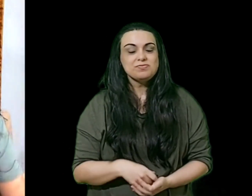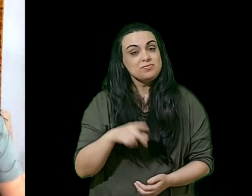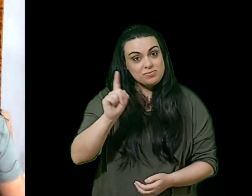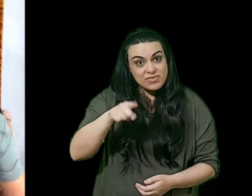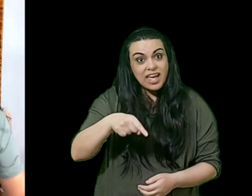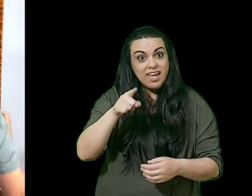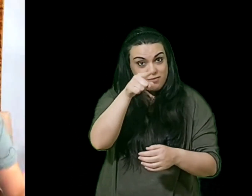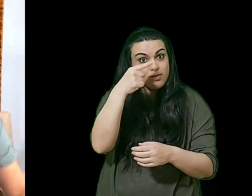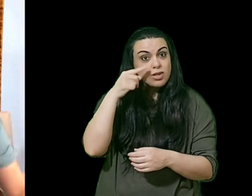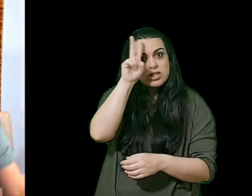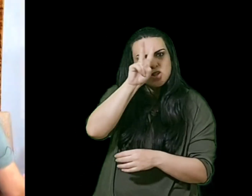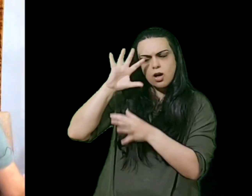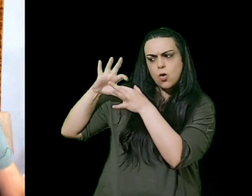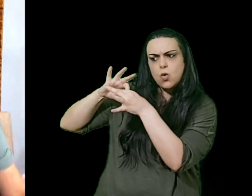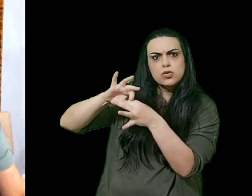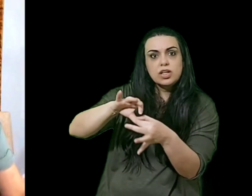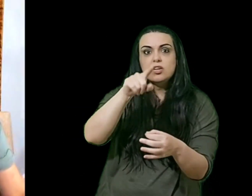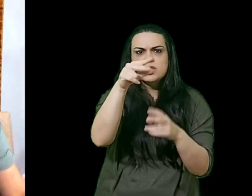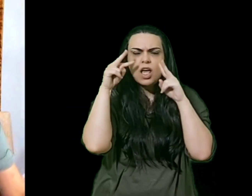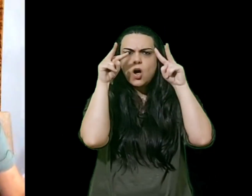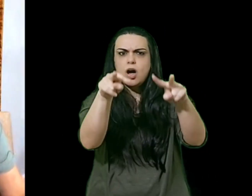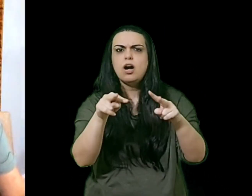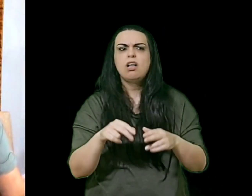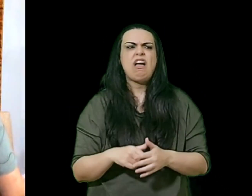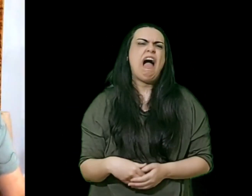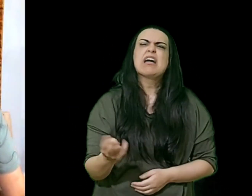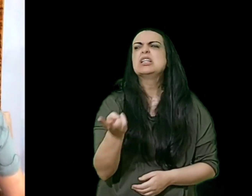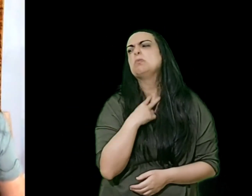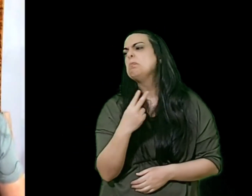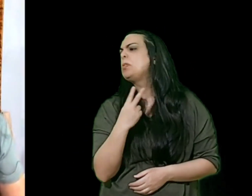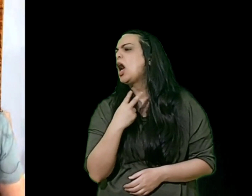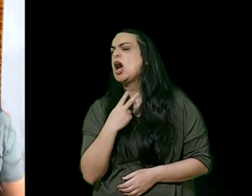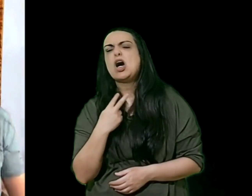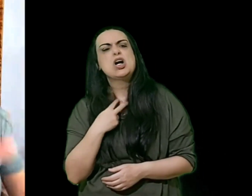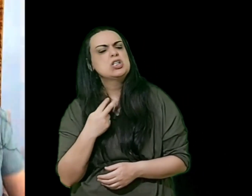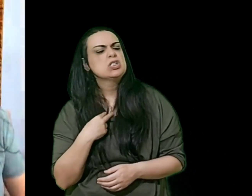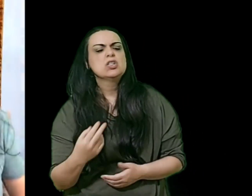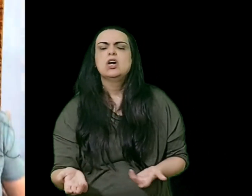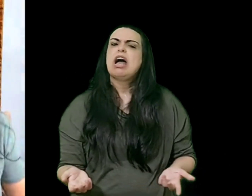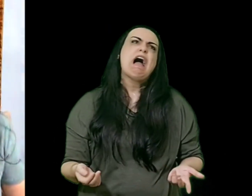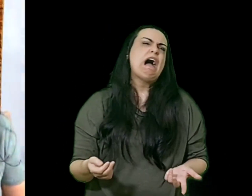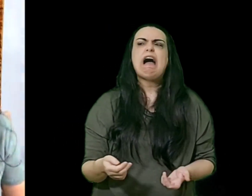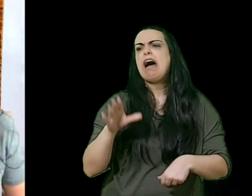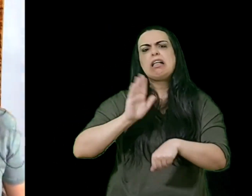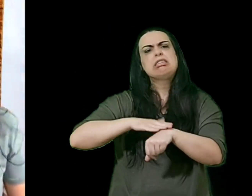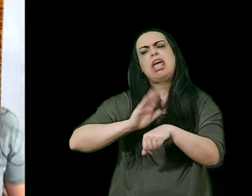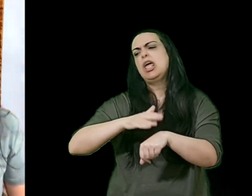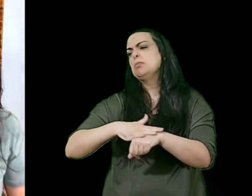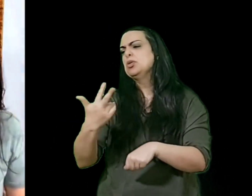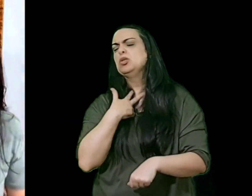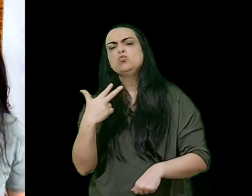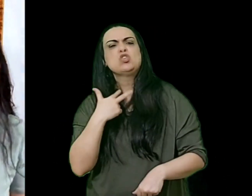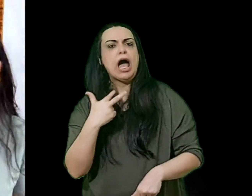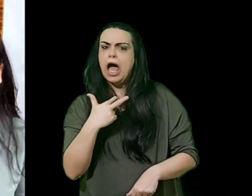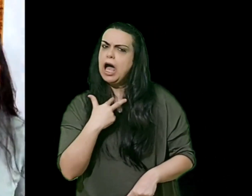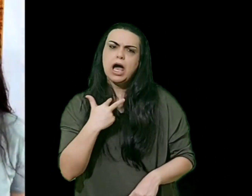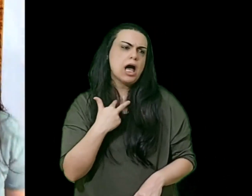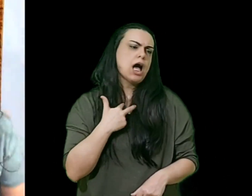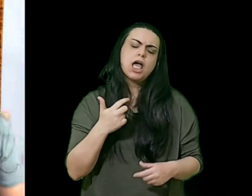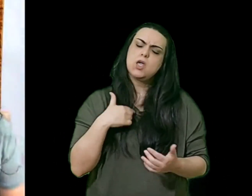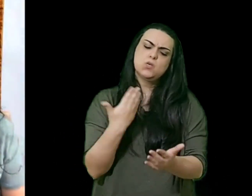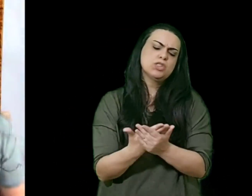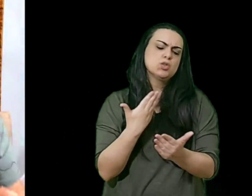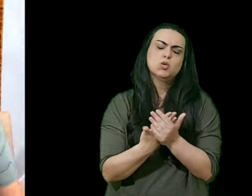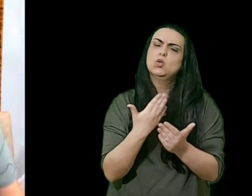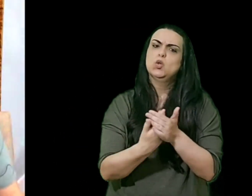sua circunstância. Então, ao invés de olhar para isso e dizer eu não posso, ao invés de olhar para isso e dizer eu não tenho tempo, ao invés de olhar para isso e dizer eu estudo